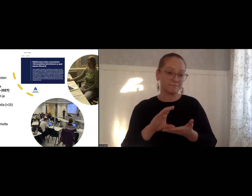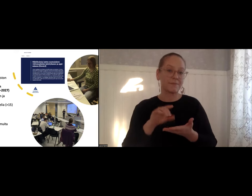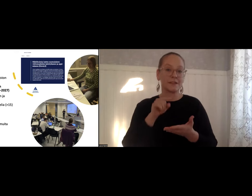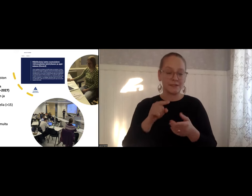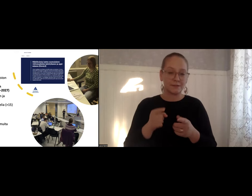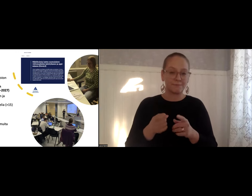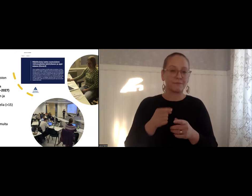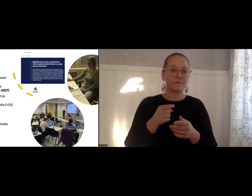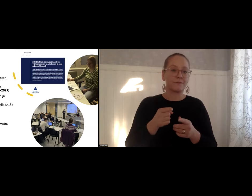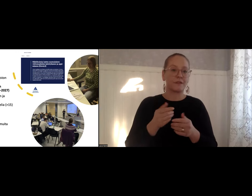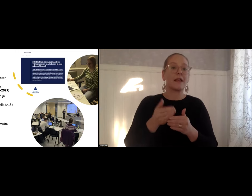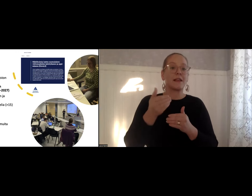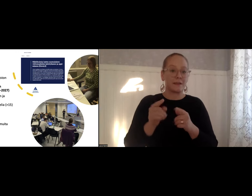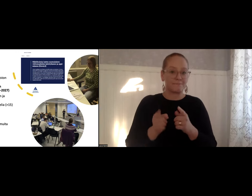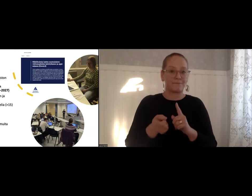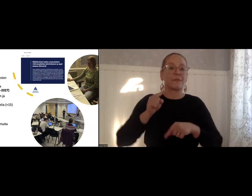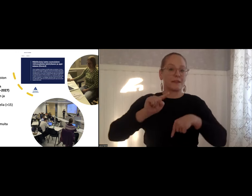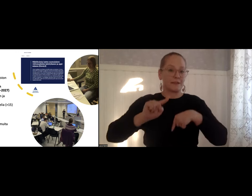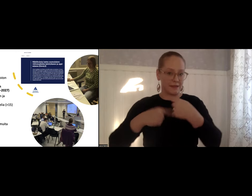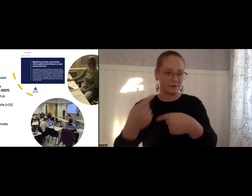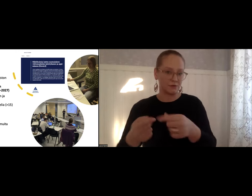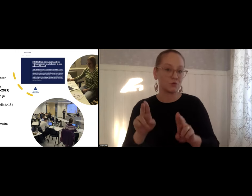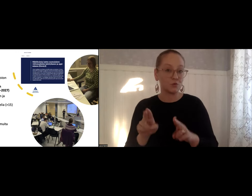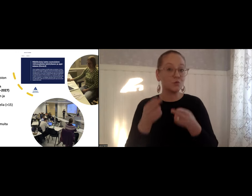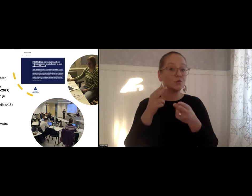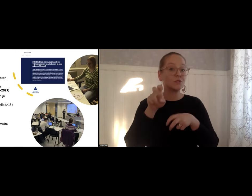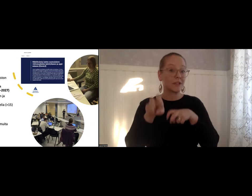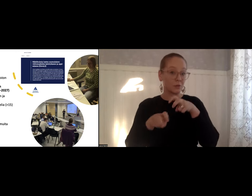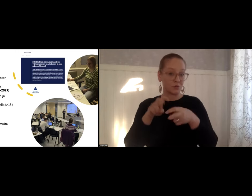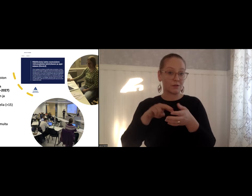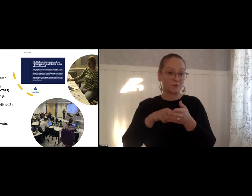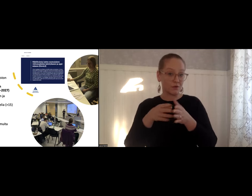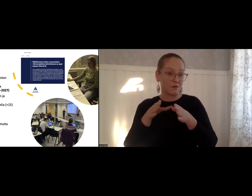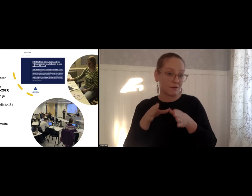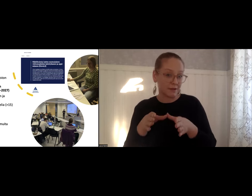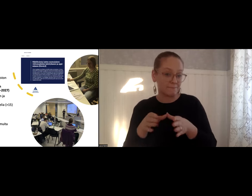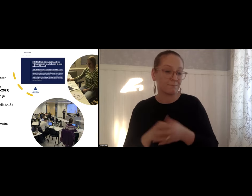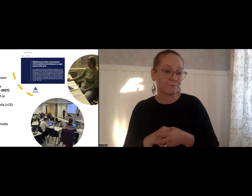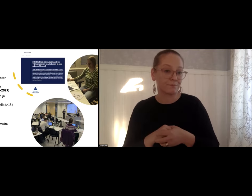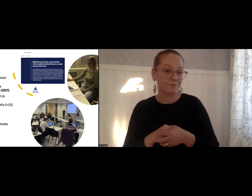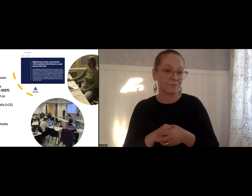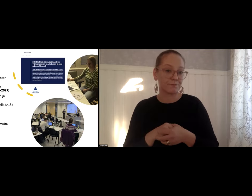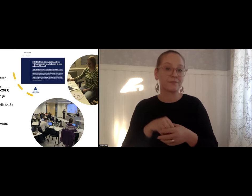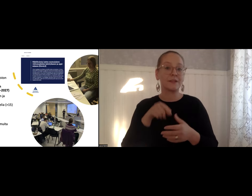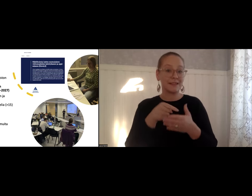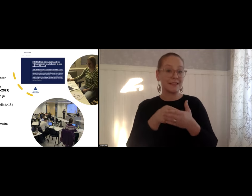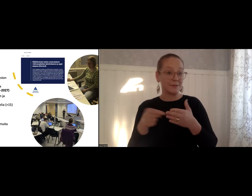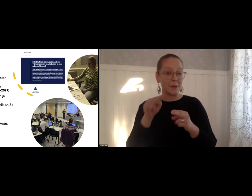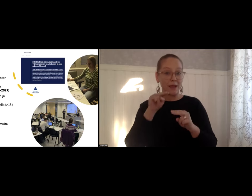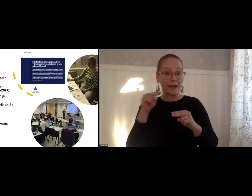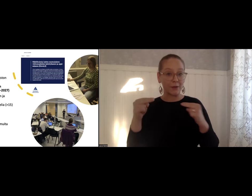Suomen Akatemia on hyväksynyt rahoituksen niin, että pääsemme käynnistämään uuden tutkimushankkeen.